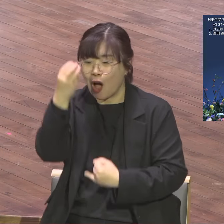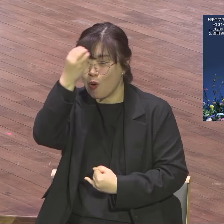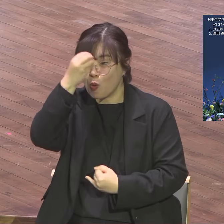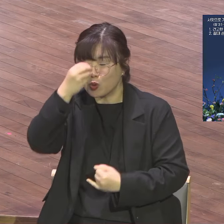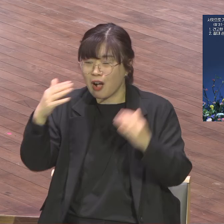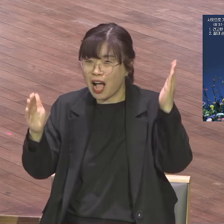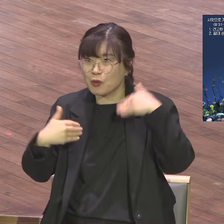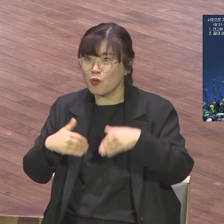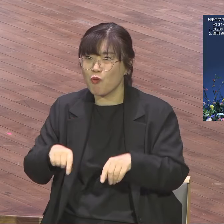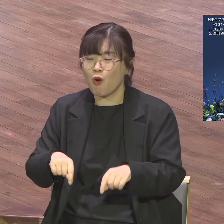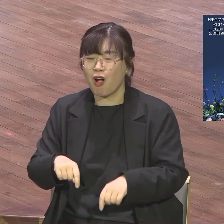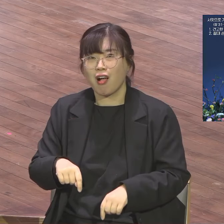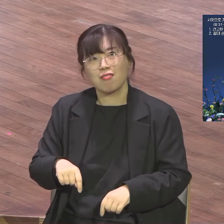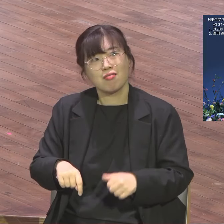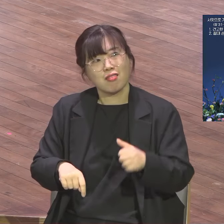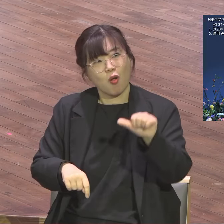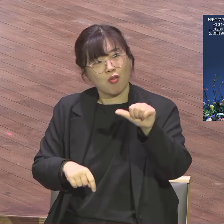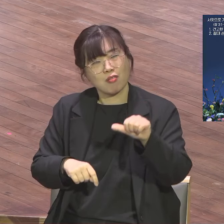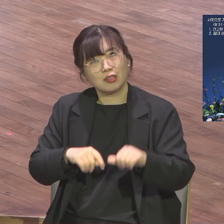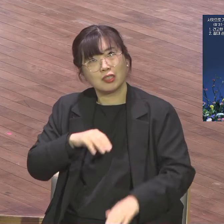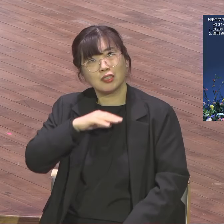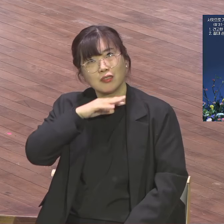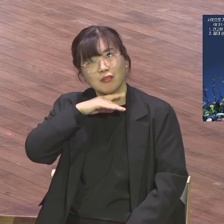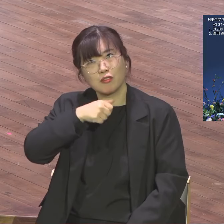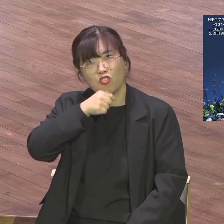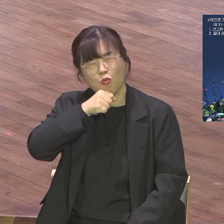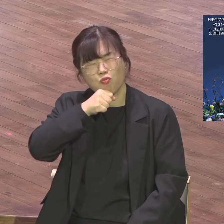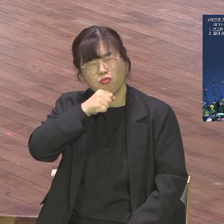하도 한이 맺혀가지고.